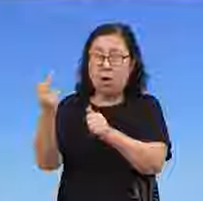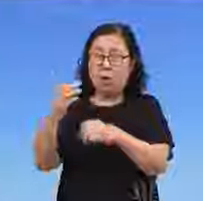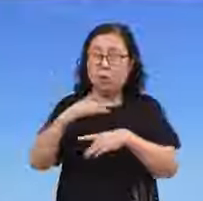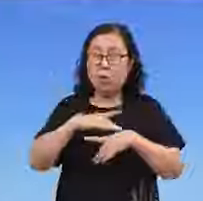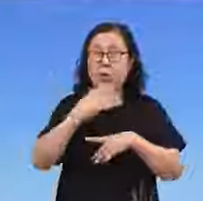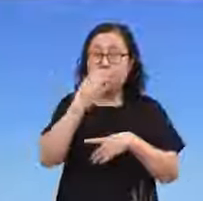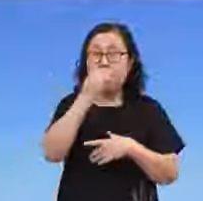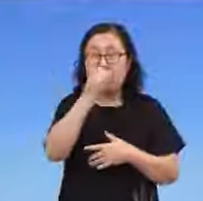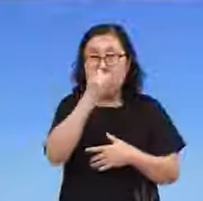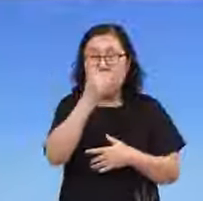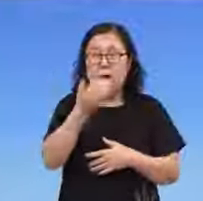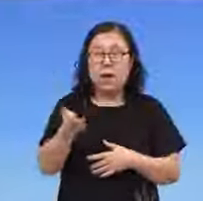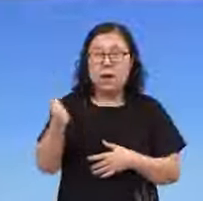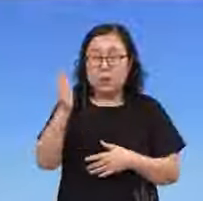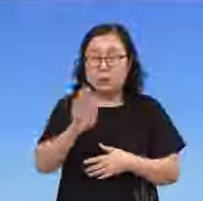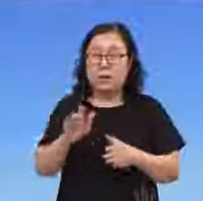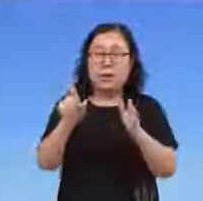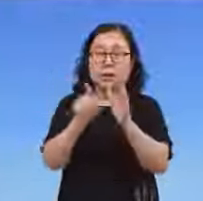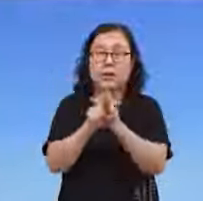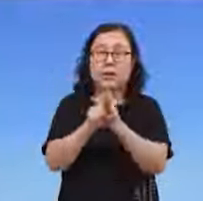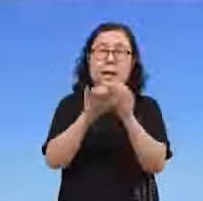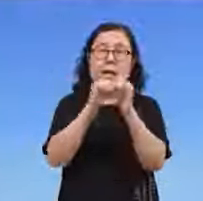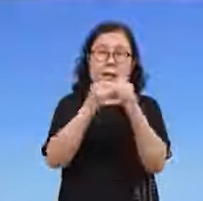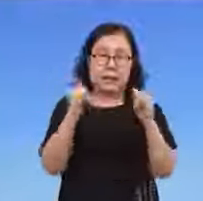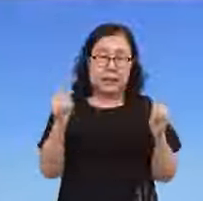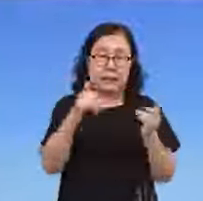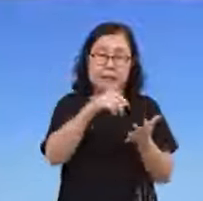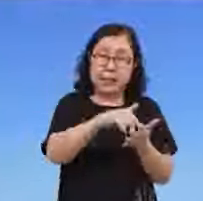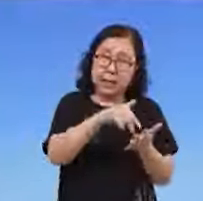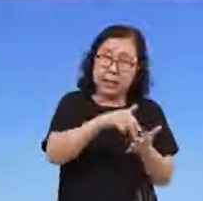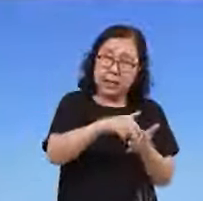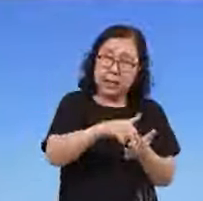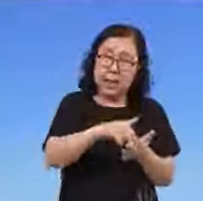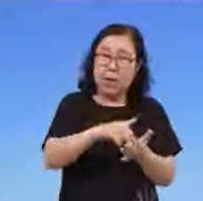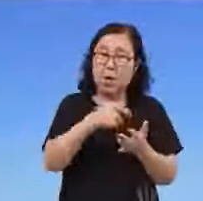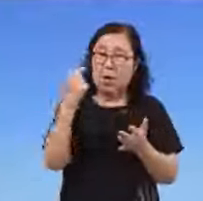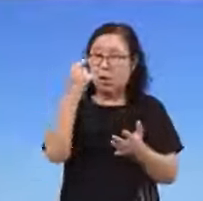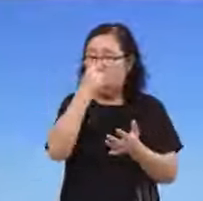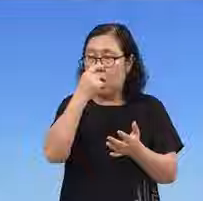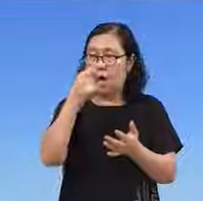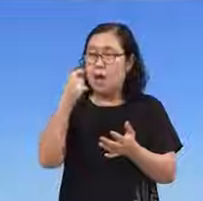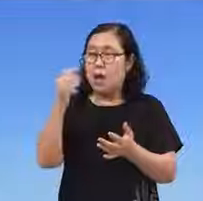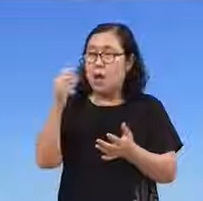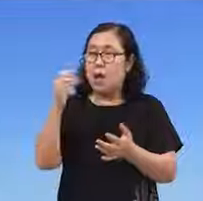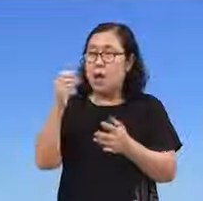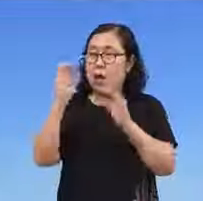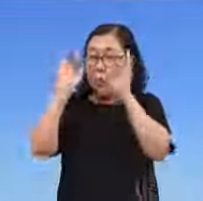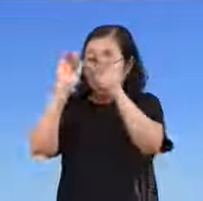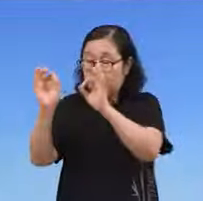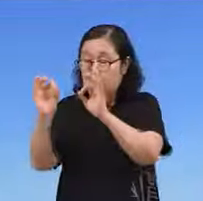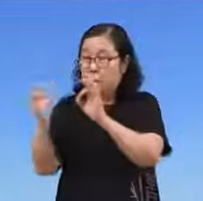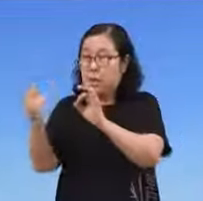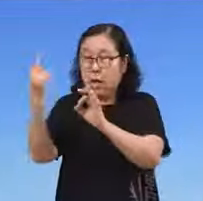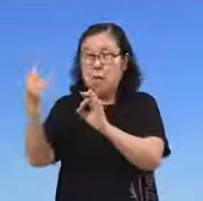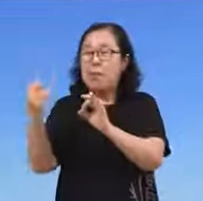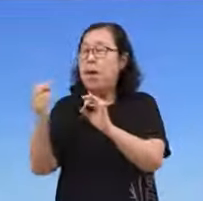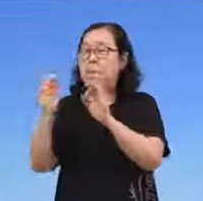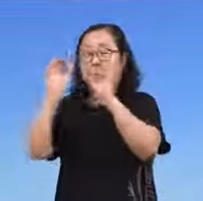아무렇지도 않을 수는 없습니다. 그러나 신앙인으로서 어떻게 눈에 보이는 형 에서만 바라볼 수 있느냐는